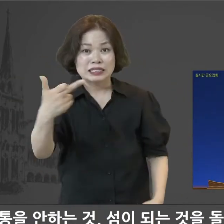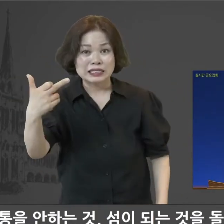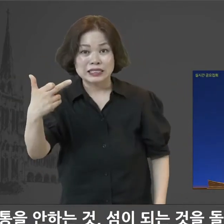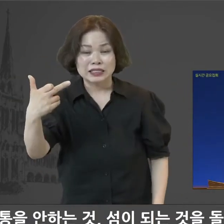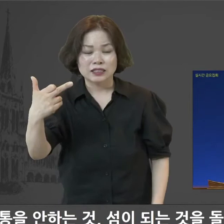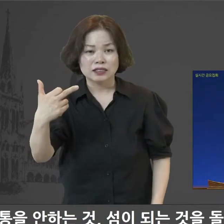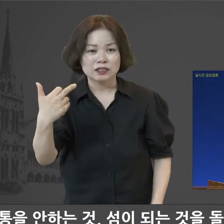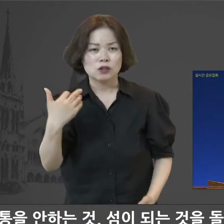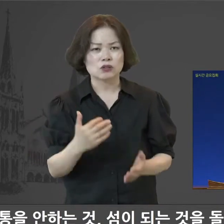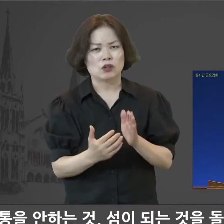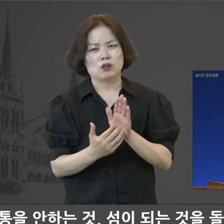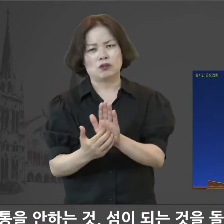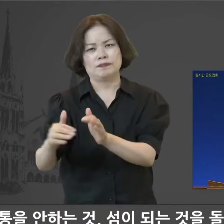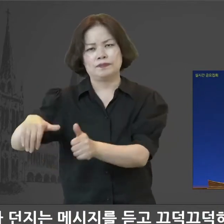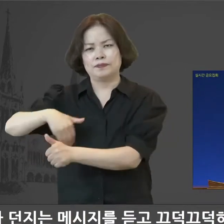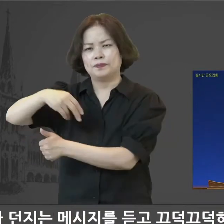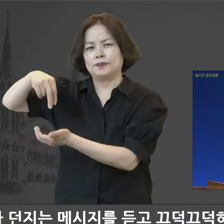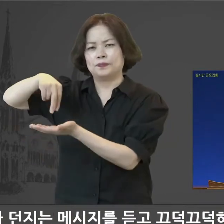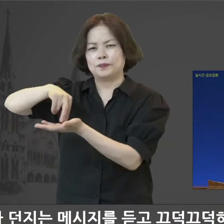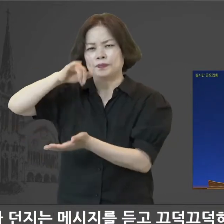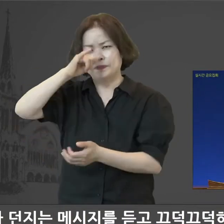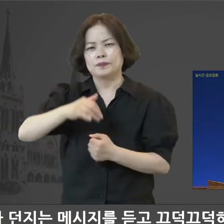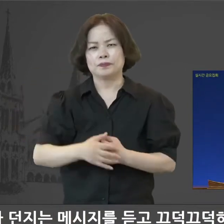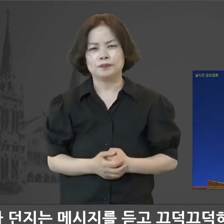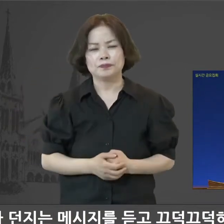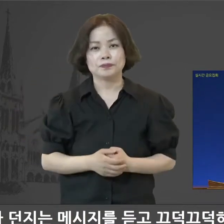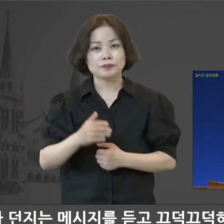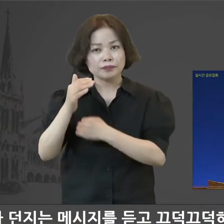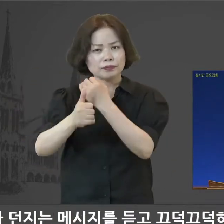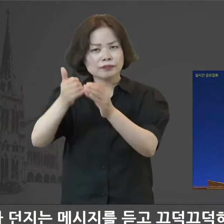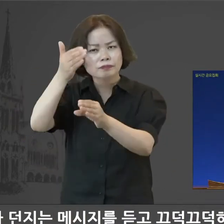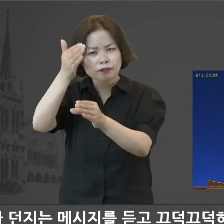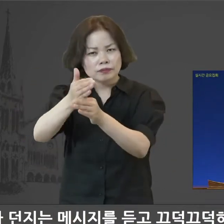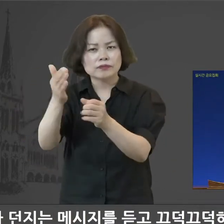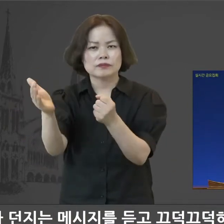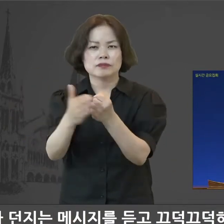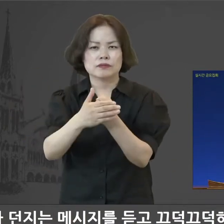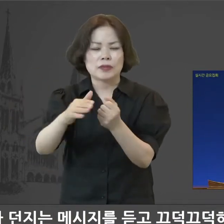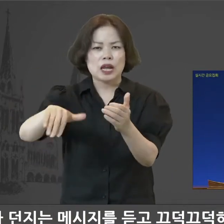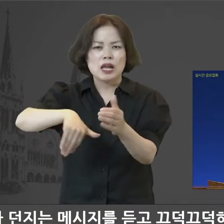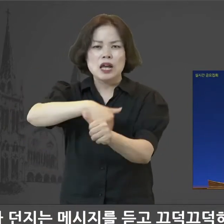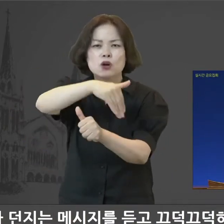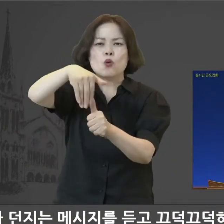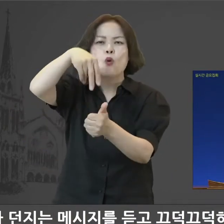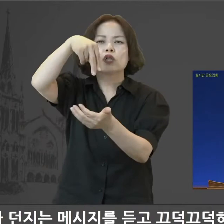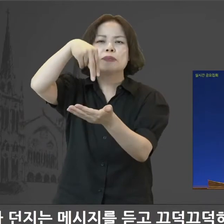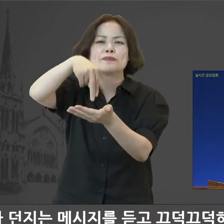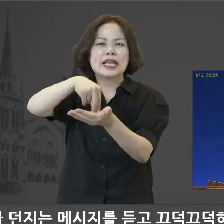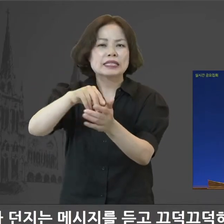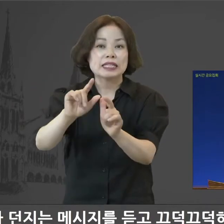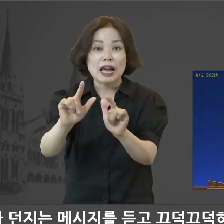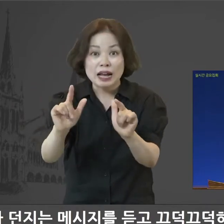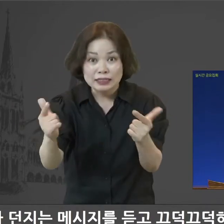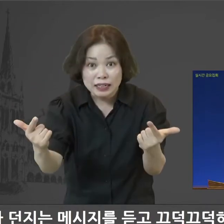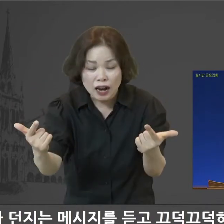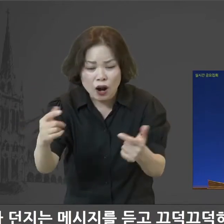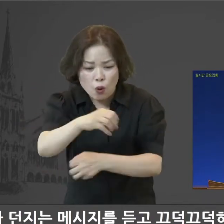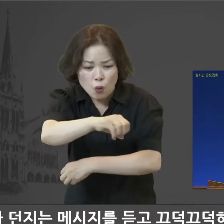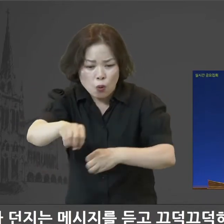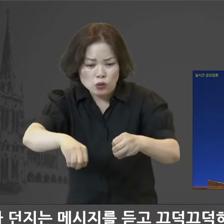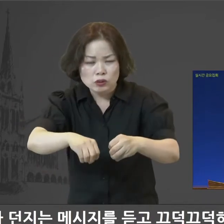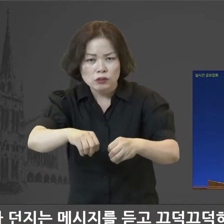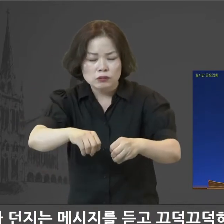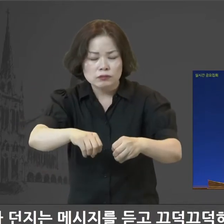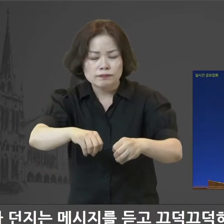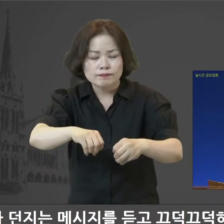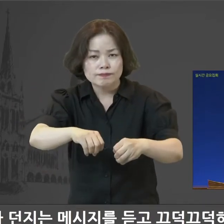우리가 외면당하고 고립돼 버려요. 그게 하나님 중심이기 때문에 고립되는 게 아니라, 오히려 잘 생각해